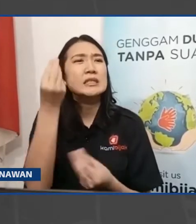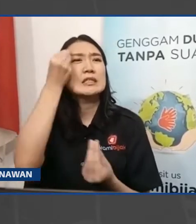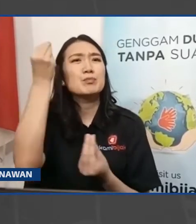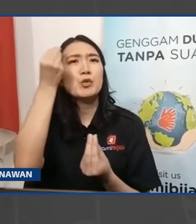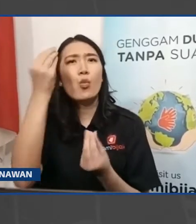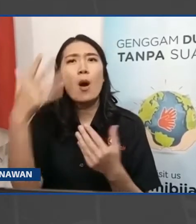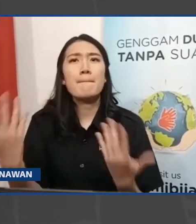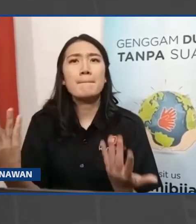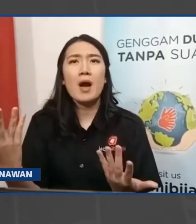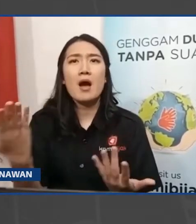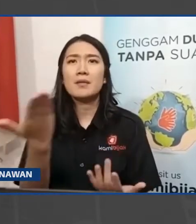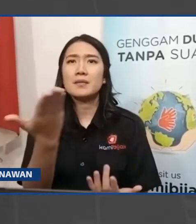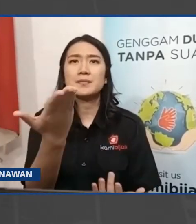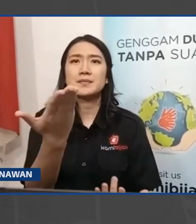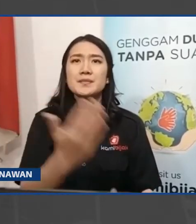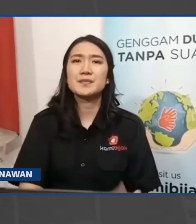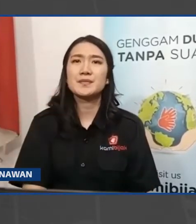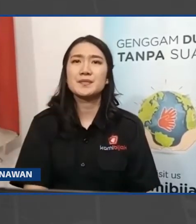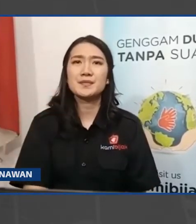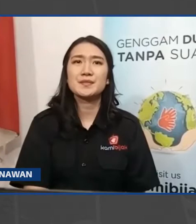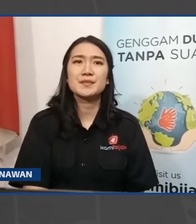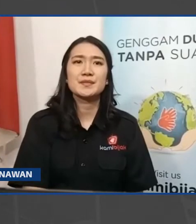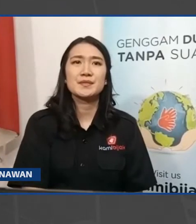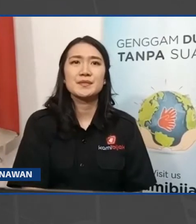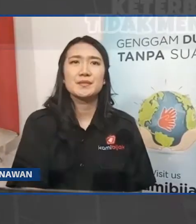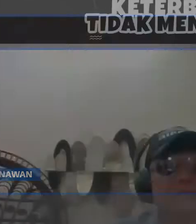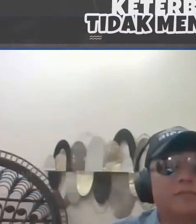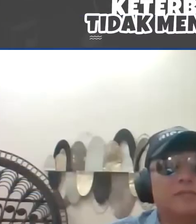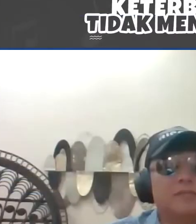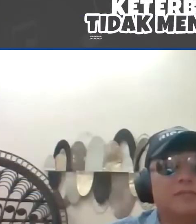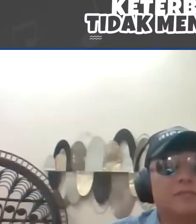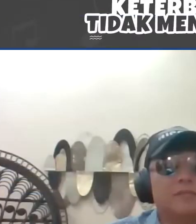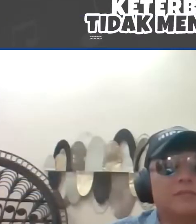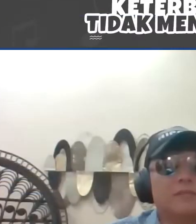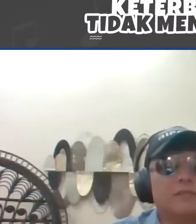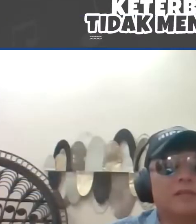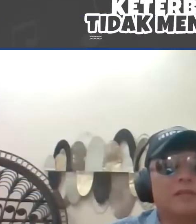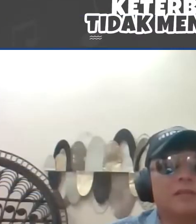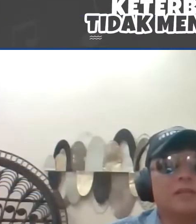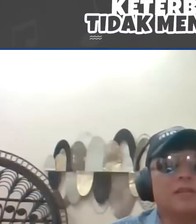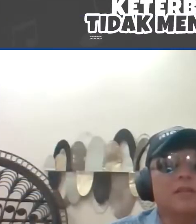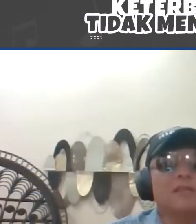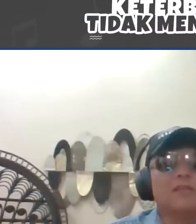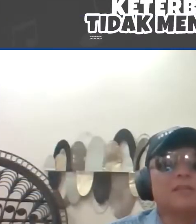Nah, saat ini Mas Rian sedang sibuk apa selama pandemi ini?